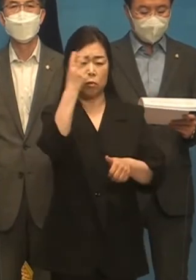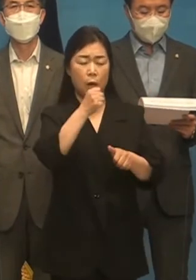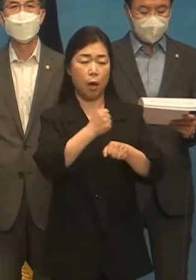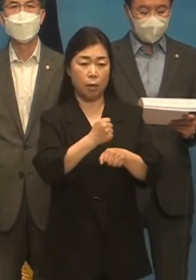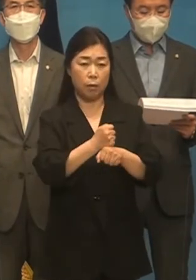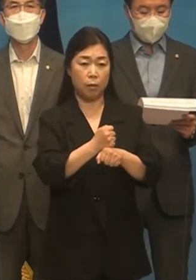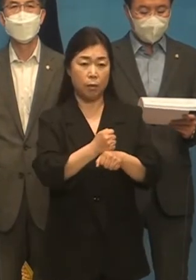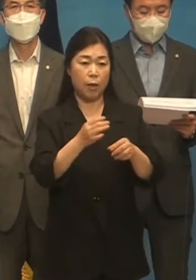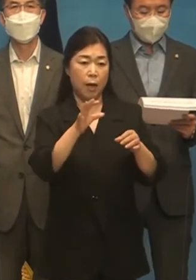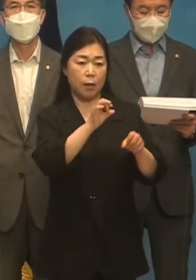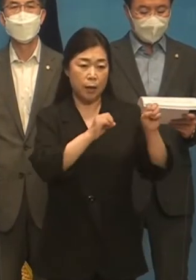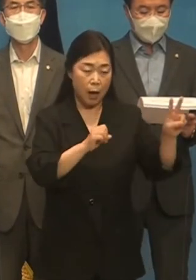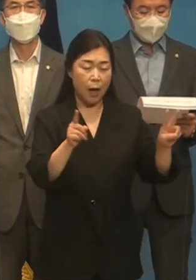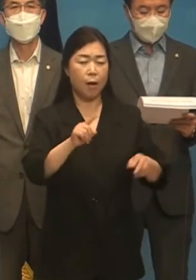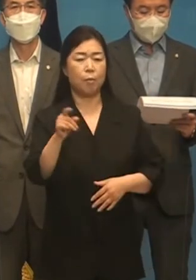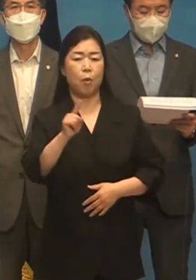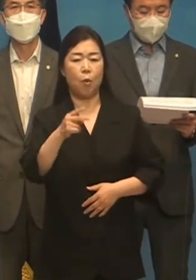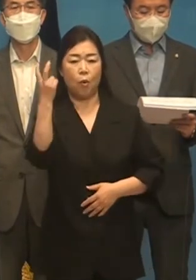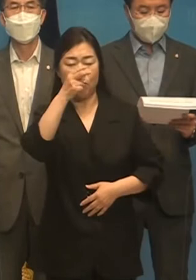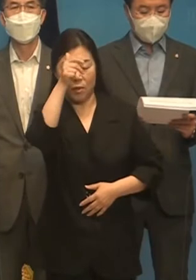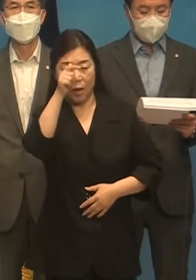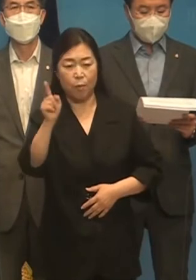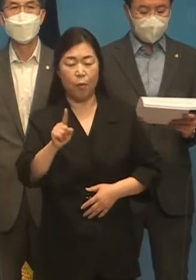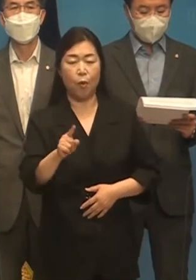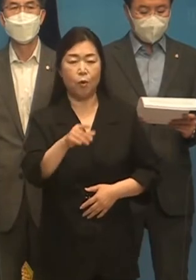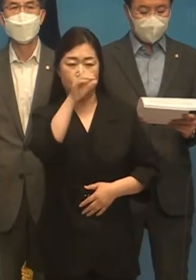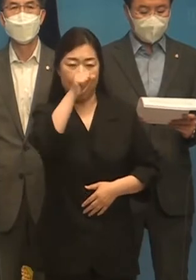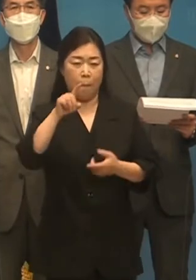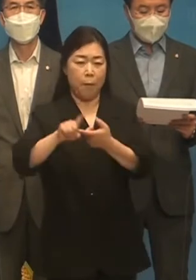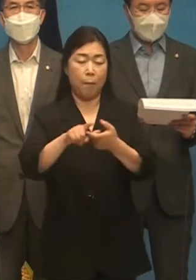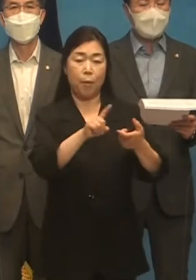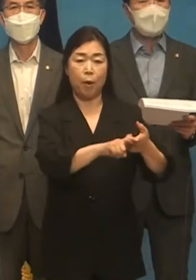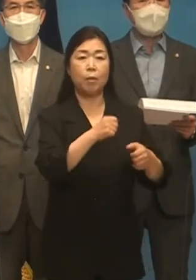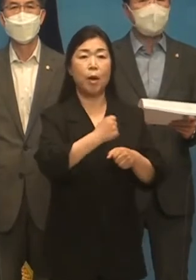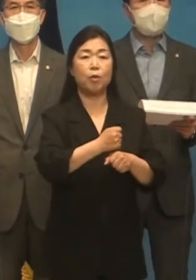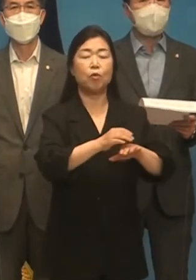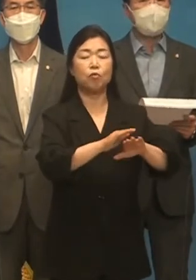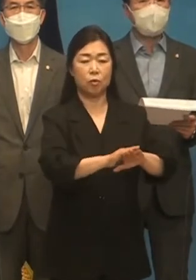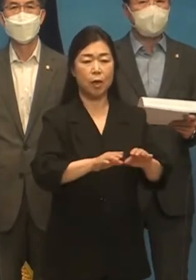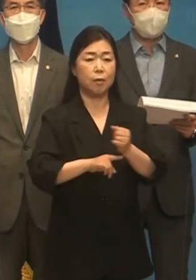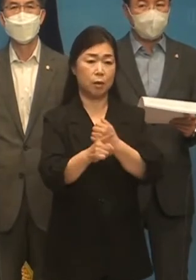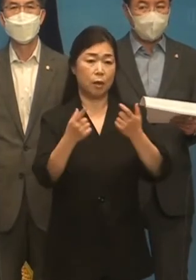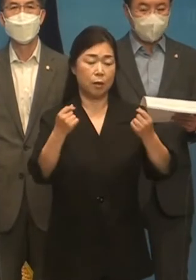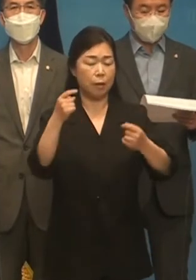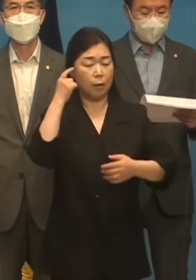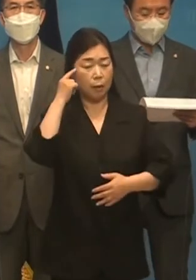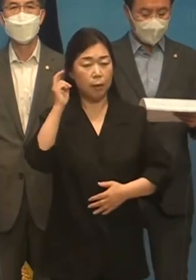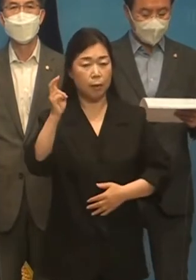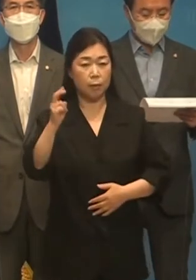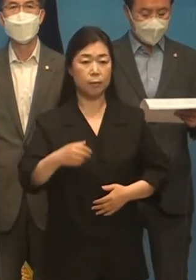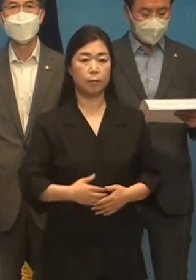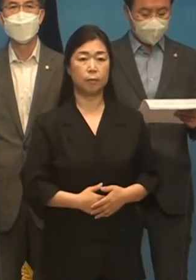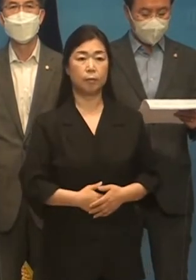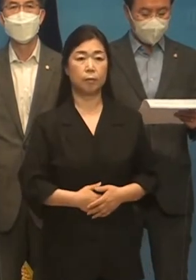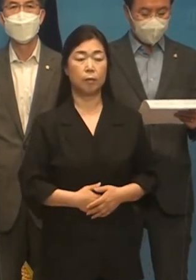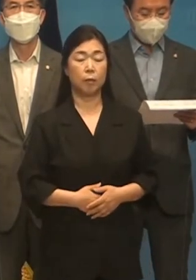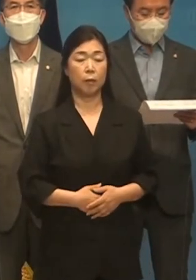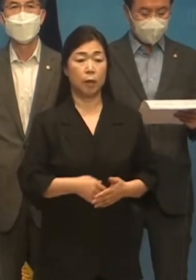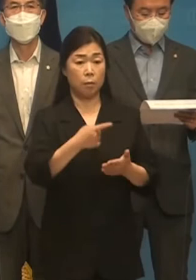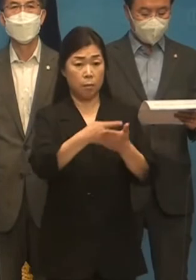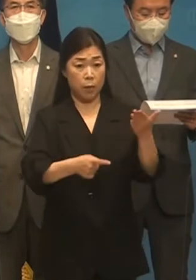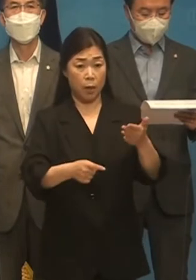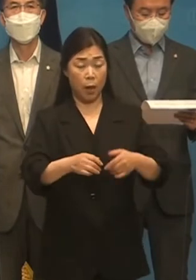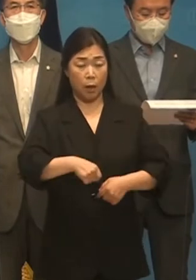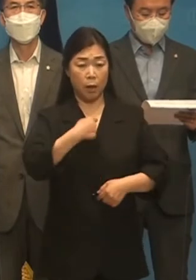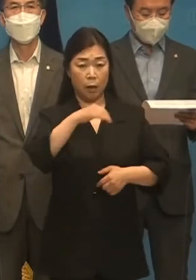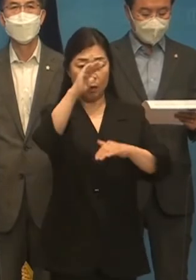통해 야당도 좋고 검찰도 좋은 상황을 만들어보자는 의미였던 것 같습니다. 피의사실